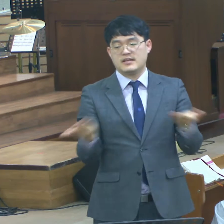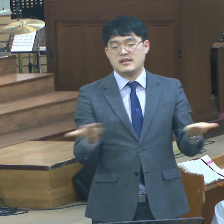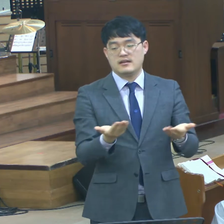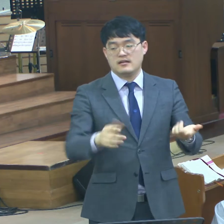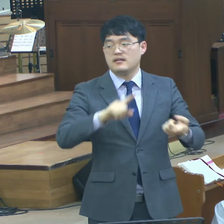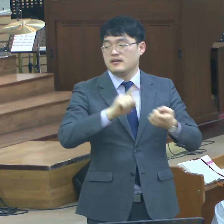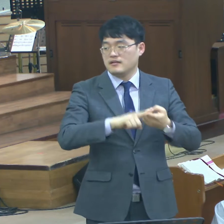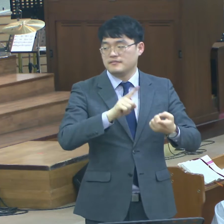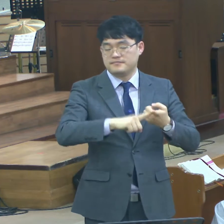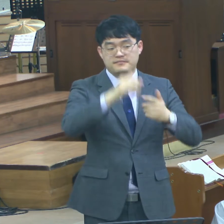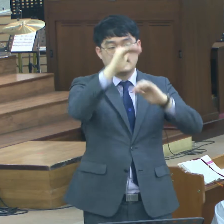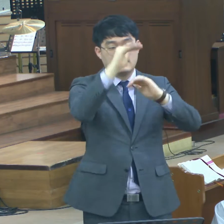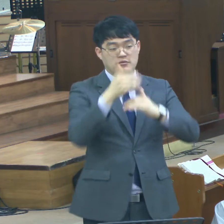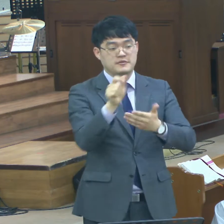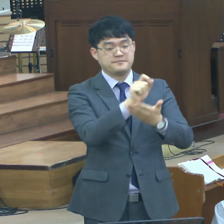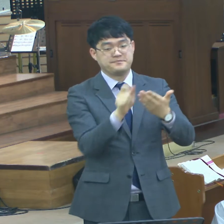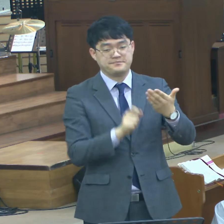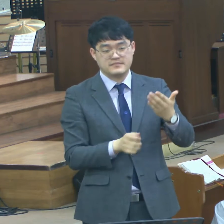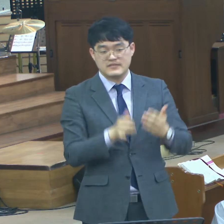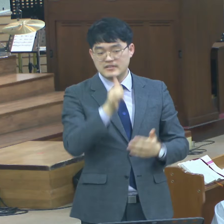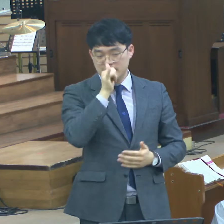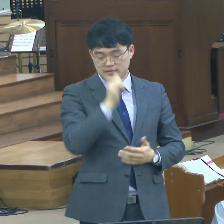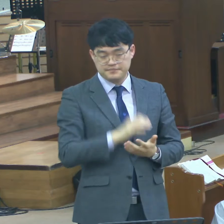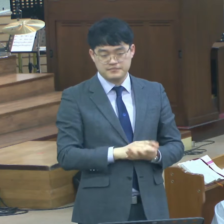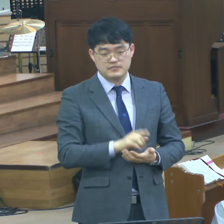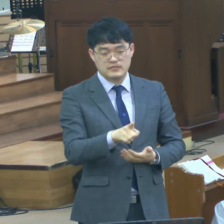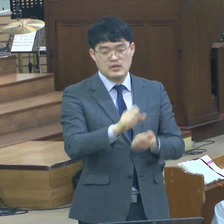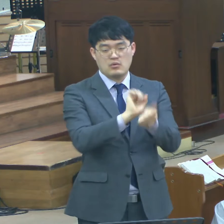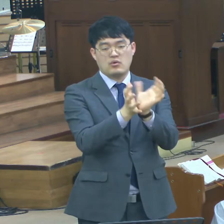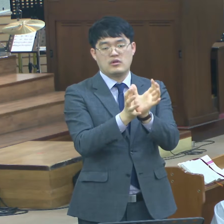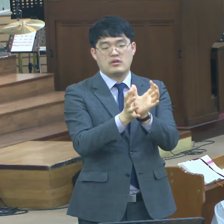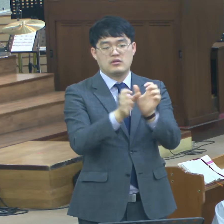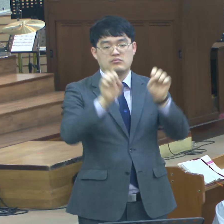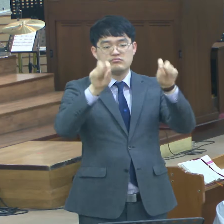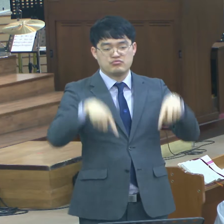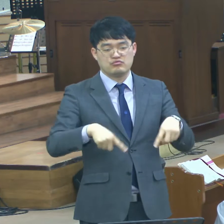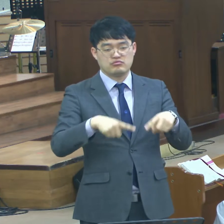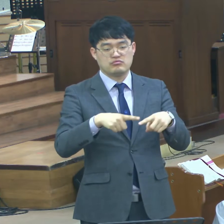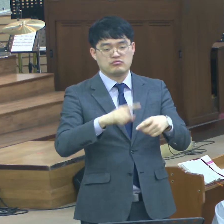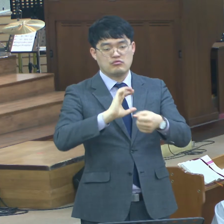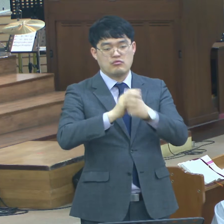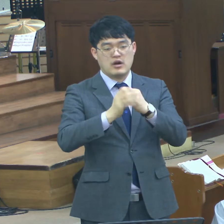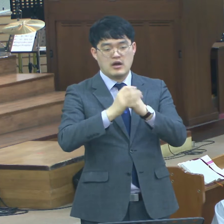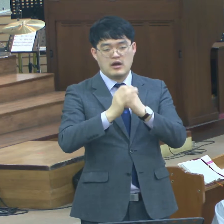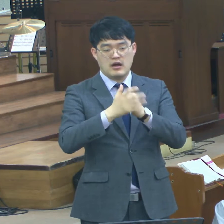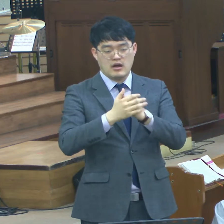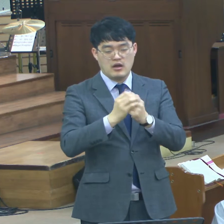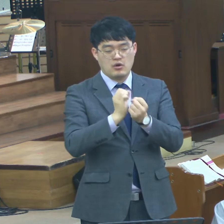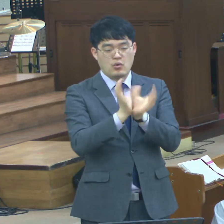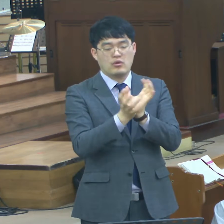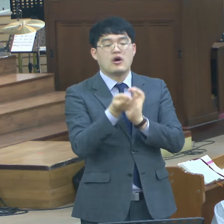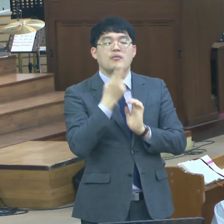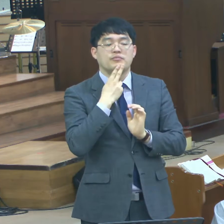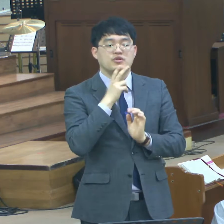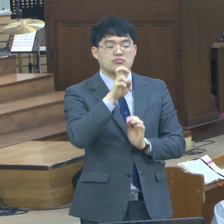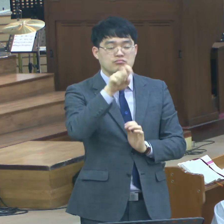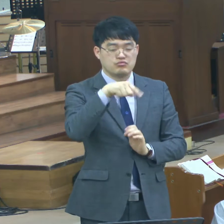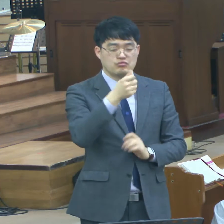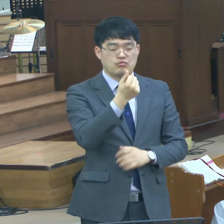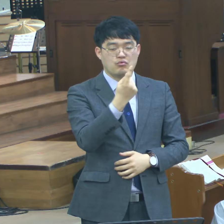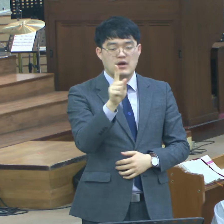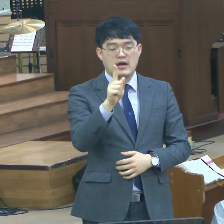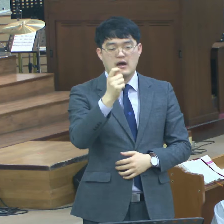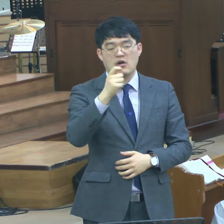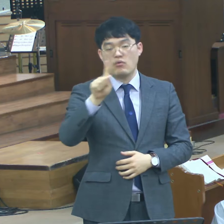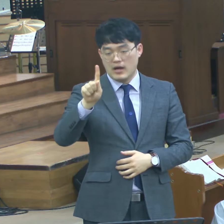기록한 것입니다. 무화과를 여러분 드셔보셨나요? 영광 쪽에 가면 우리나라에서도